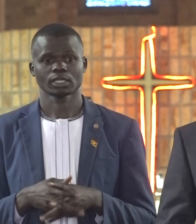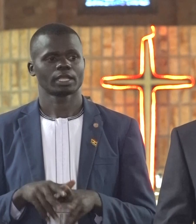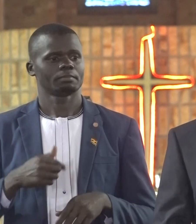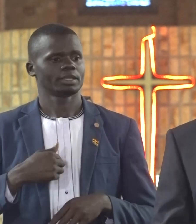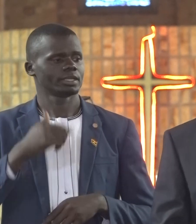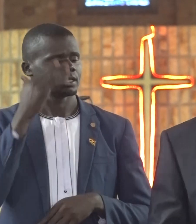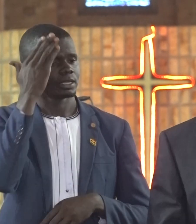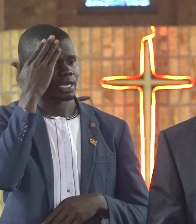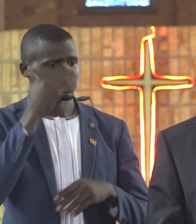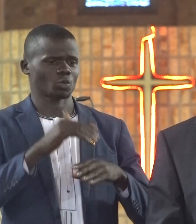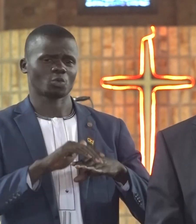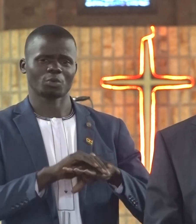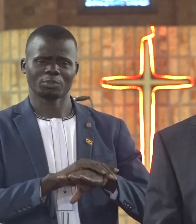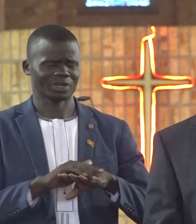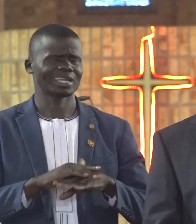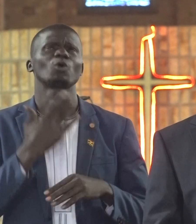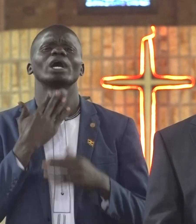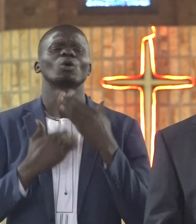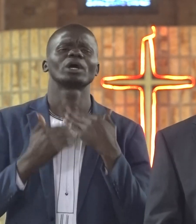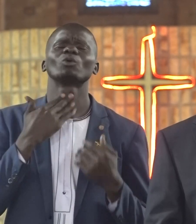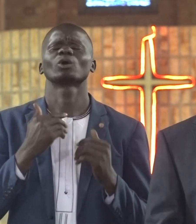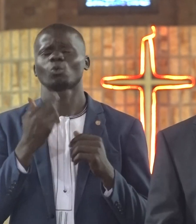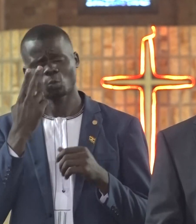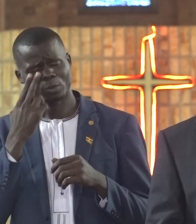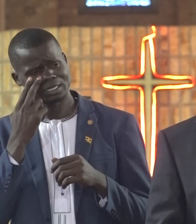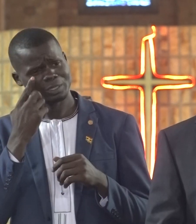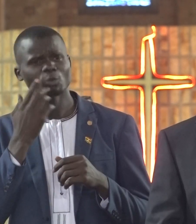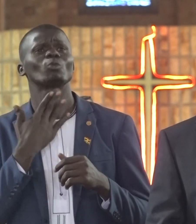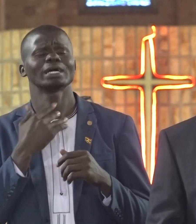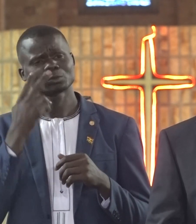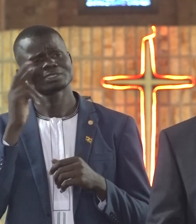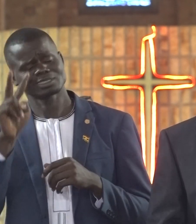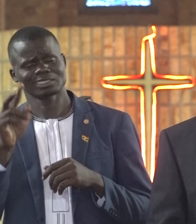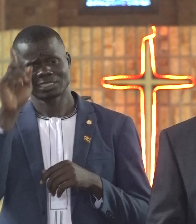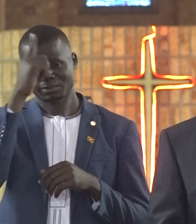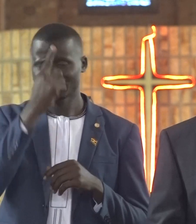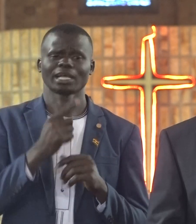Manyi Obuganda bulina ennyonta okulaba ku mutanda.